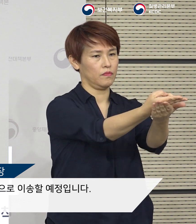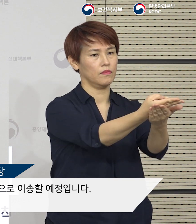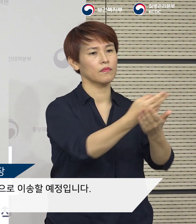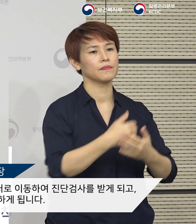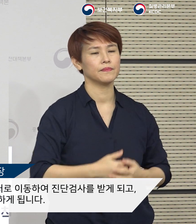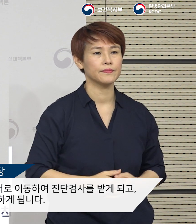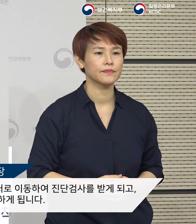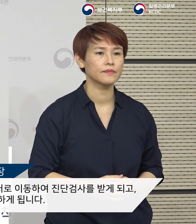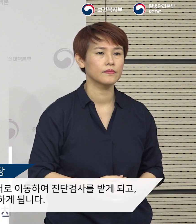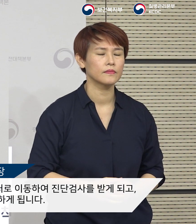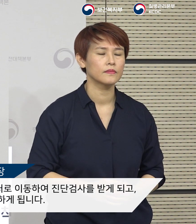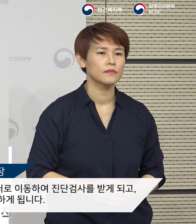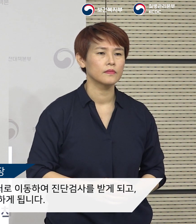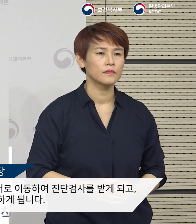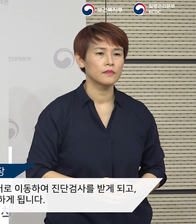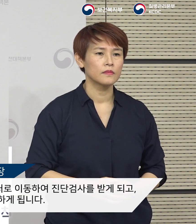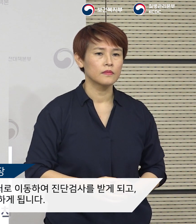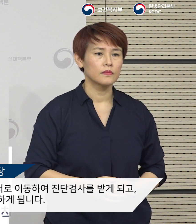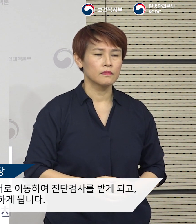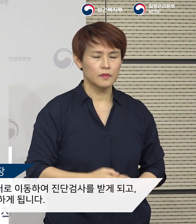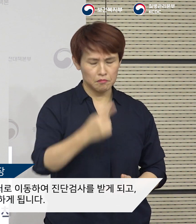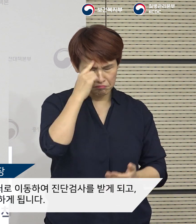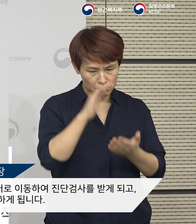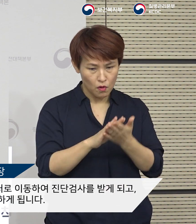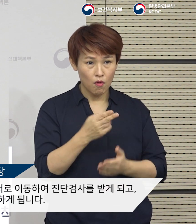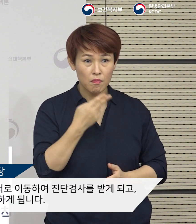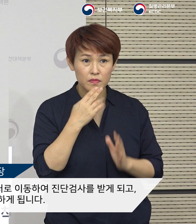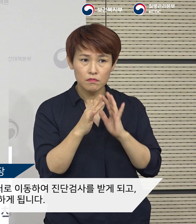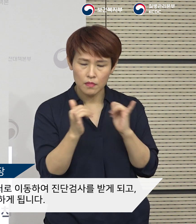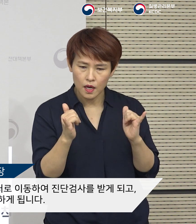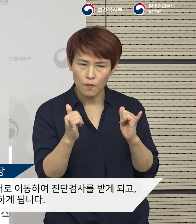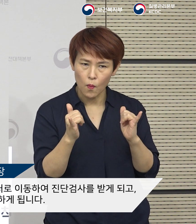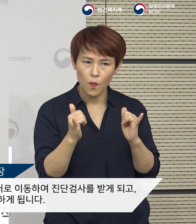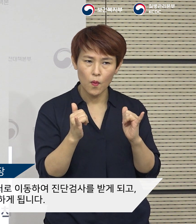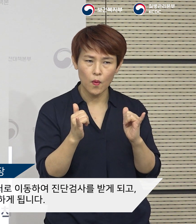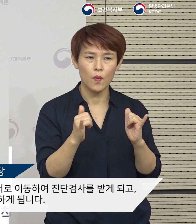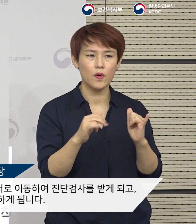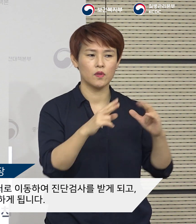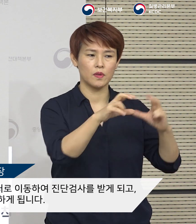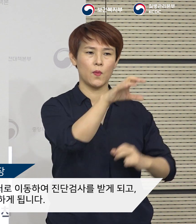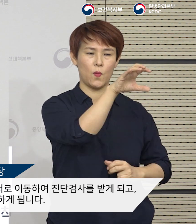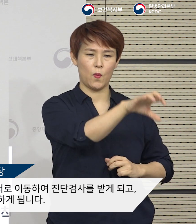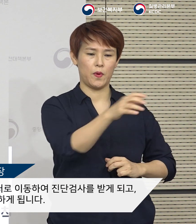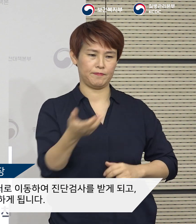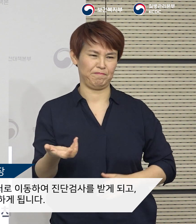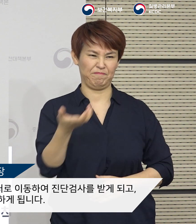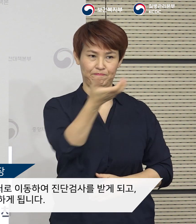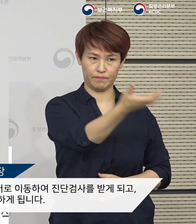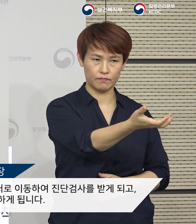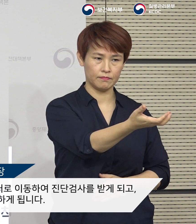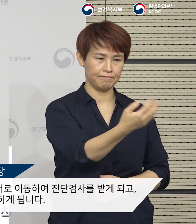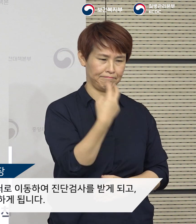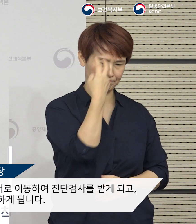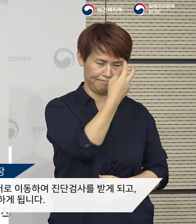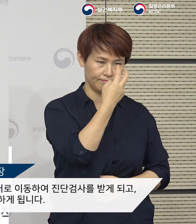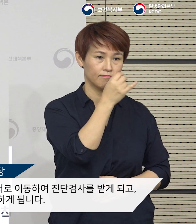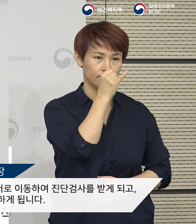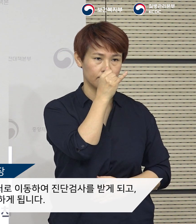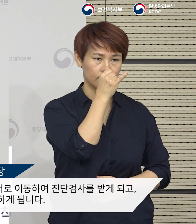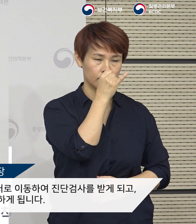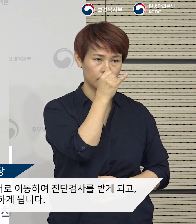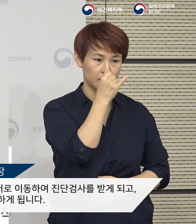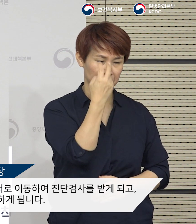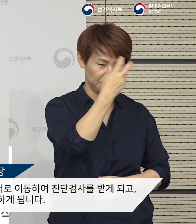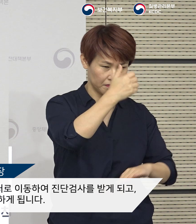예정입니다. 이외에 무증상자의 경우 성남시 코이카 연수센터로 이동하여 진단검사를 받게 되고